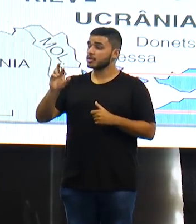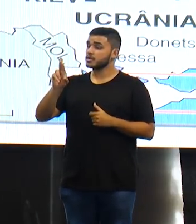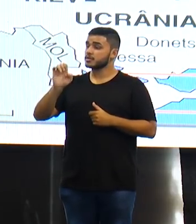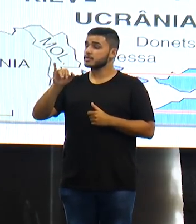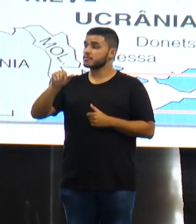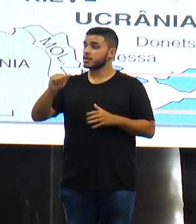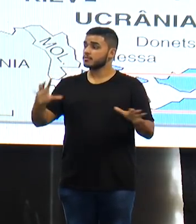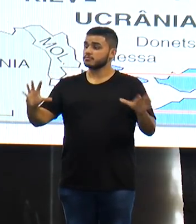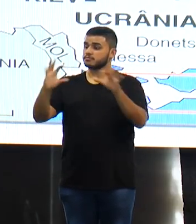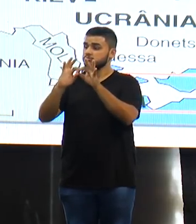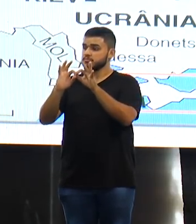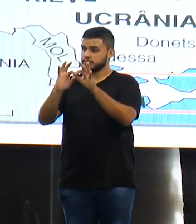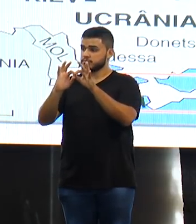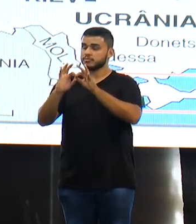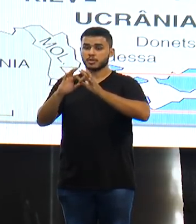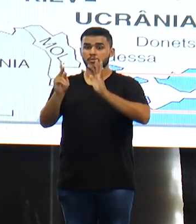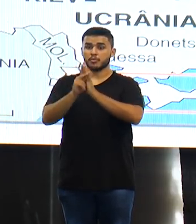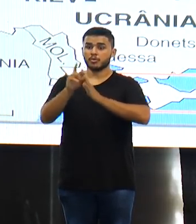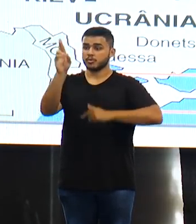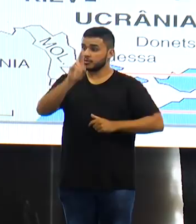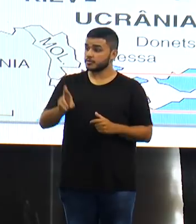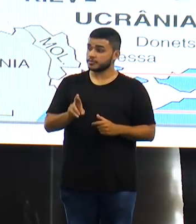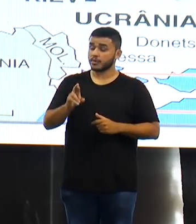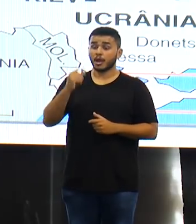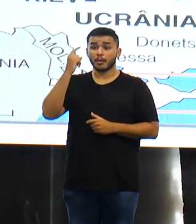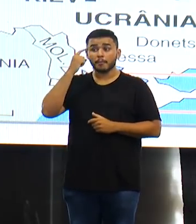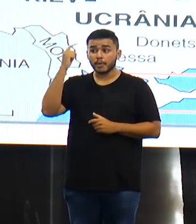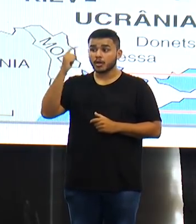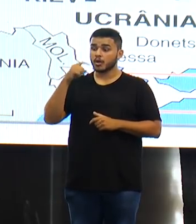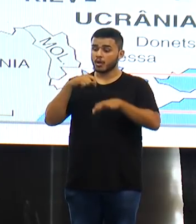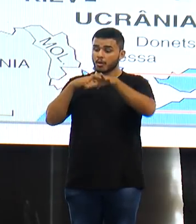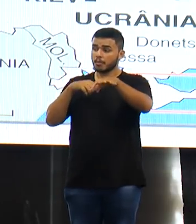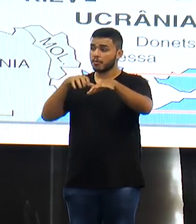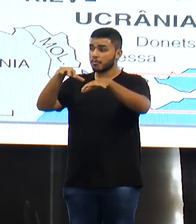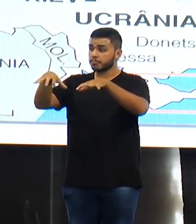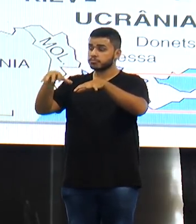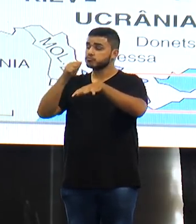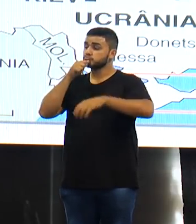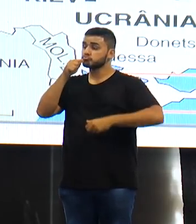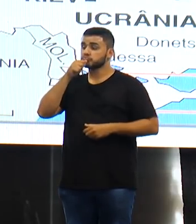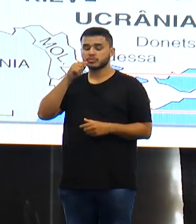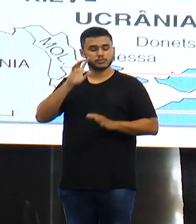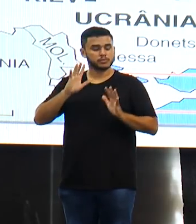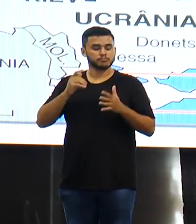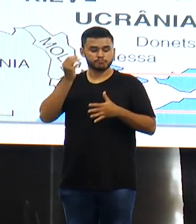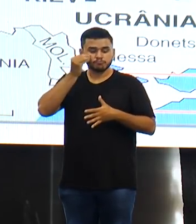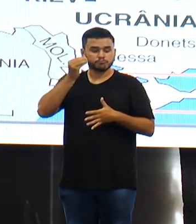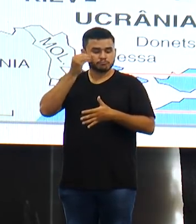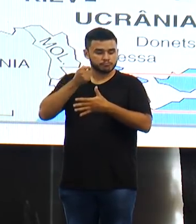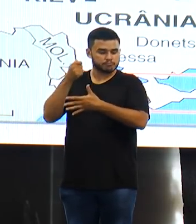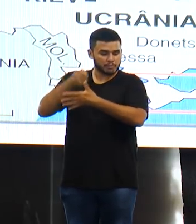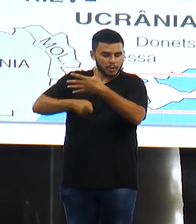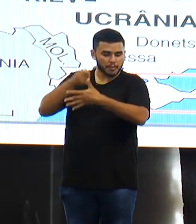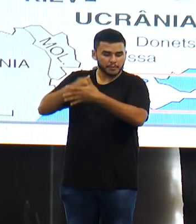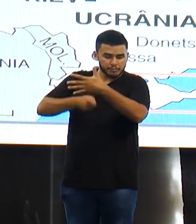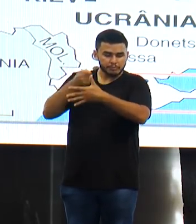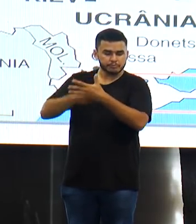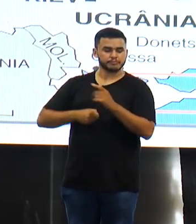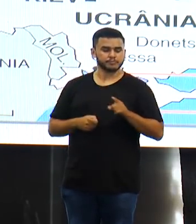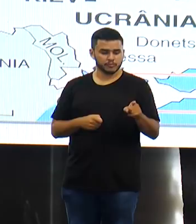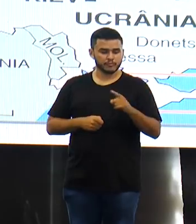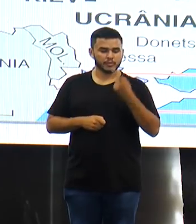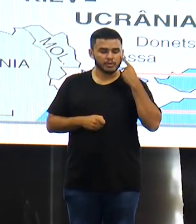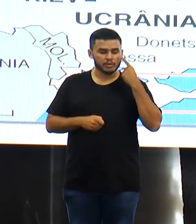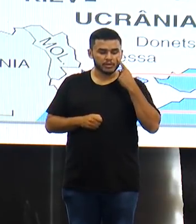pelos russos. Donetsk e Lugansk são territórios que ainda lutam por um movimento